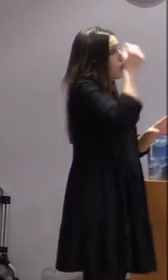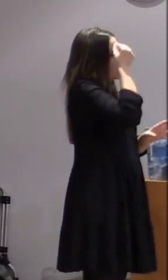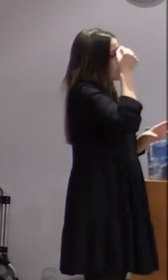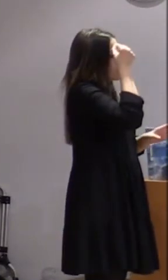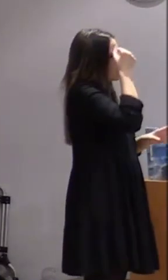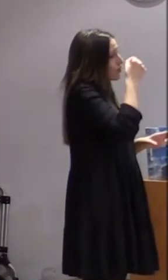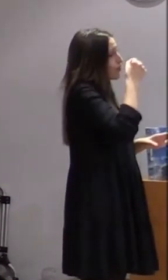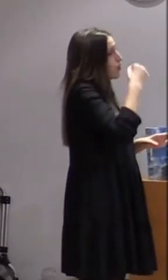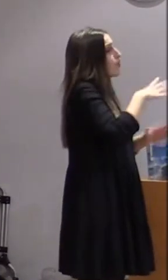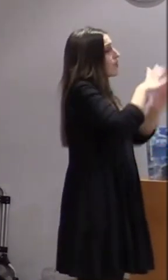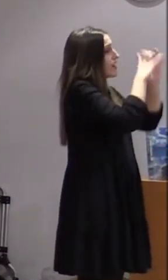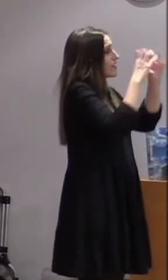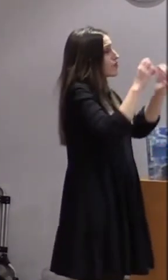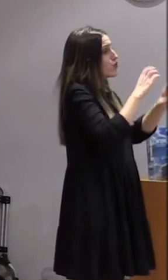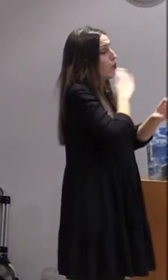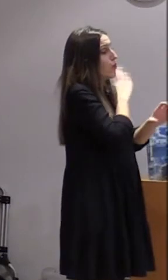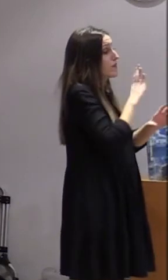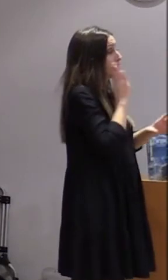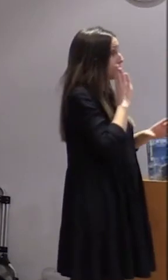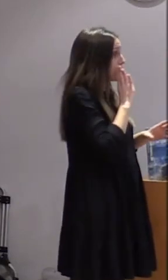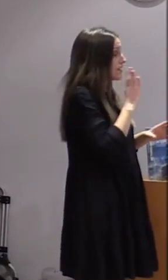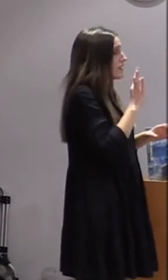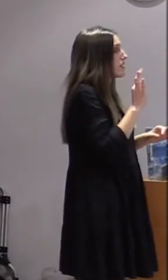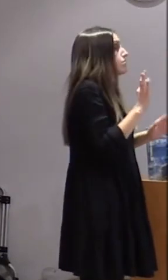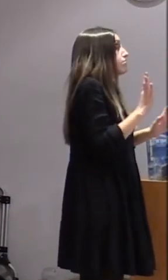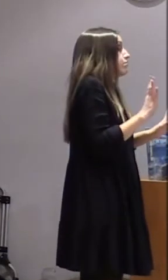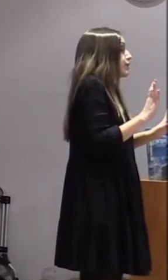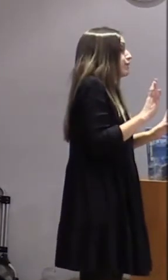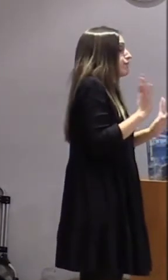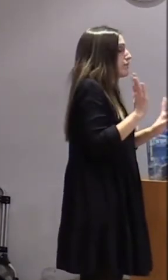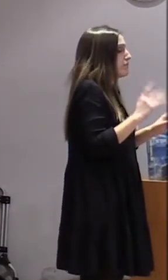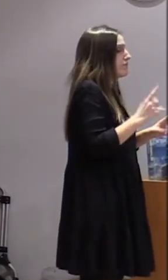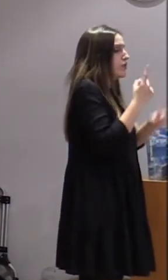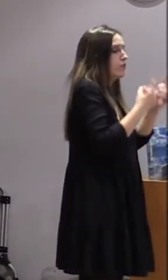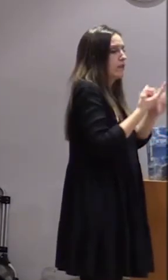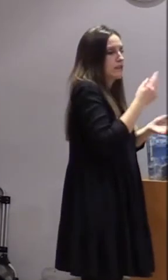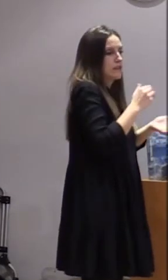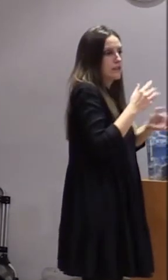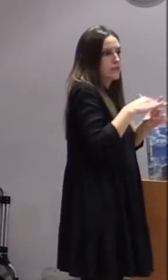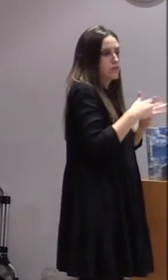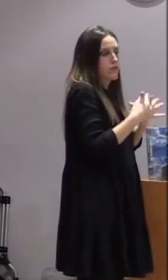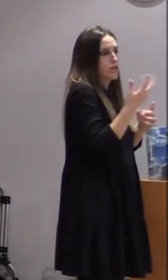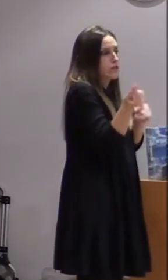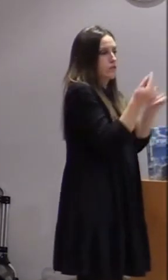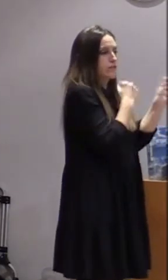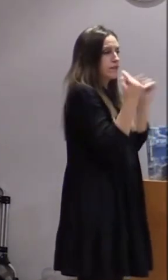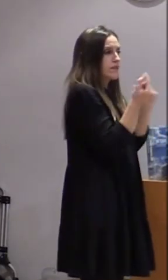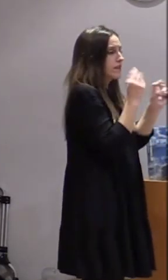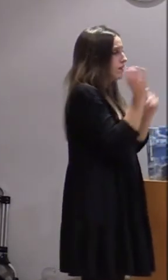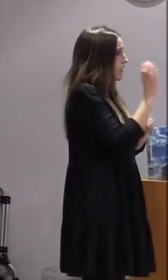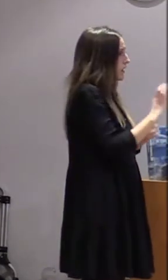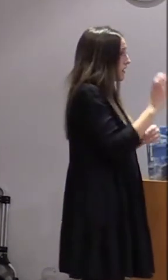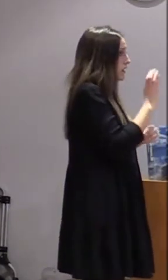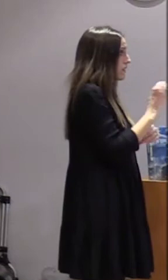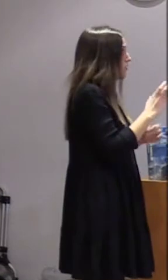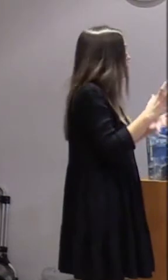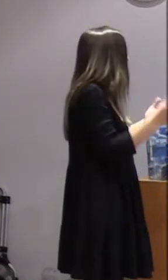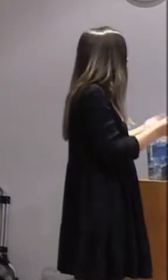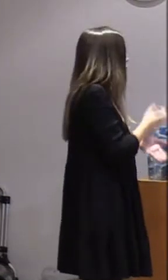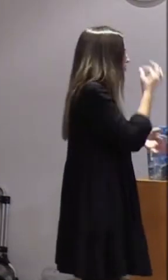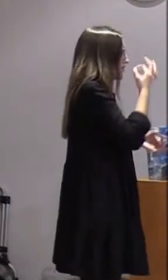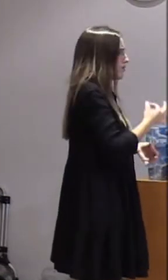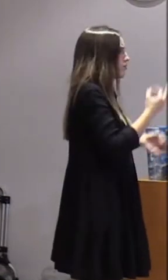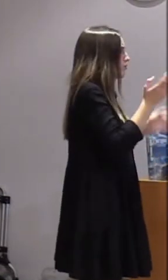madre perla más que los cielos volcánicos de Krakatoa. En cualquier caso, es una cuestión de debate científico abierta, no hay todavía nada